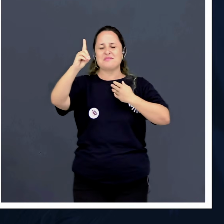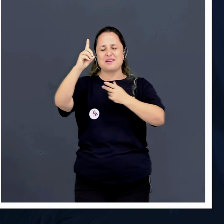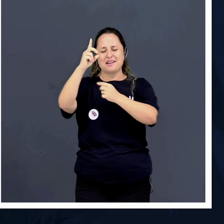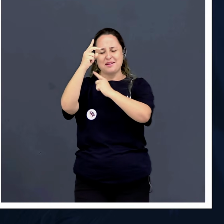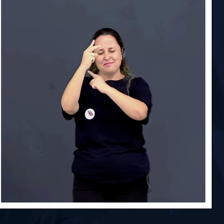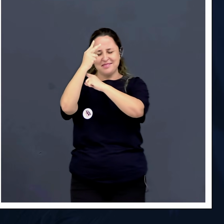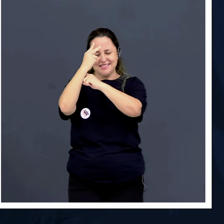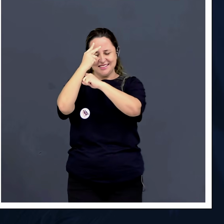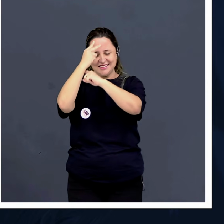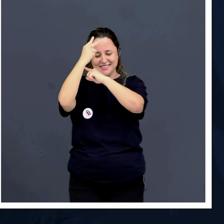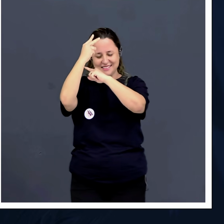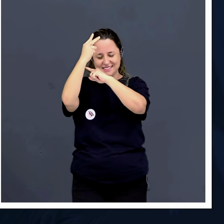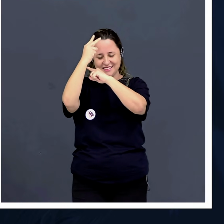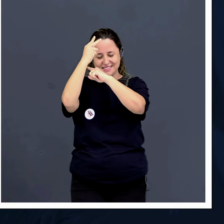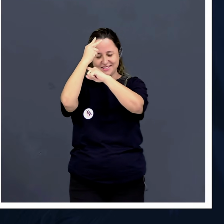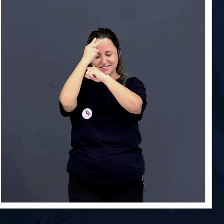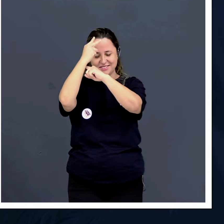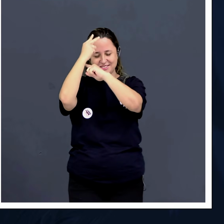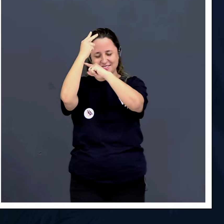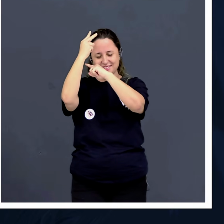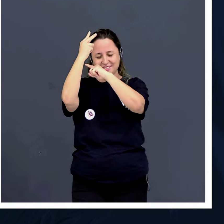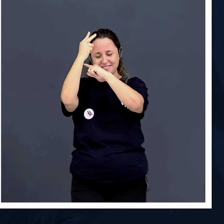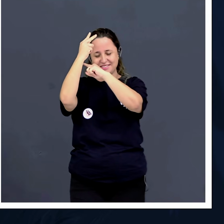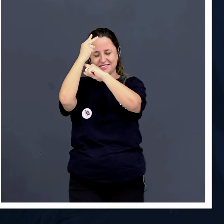és meu abrigo,